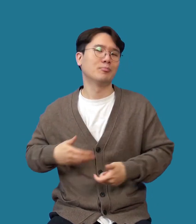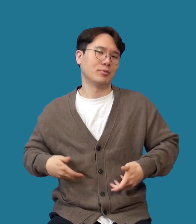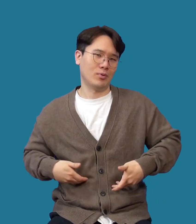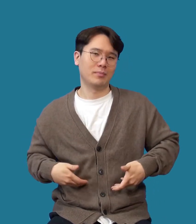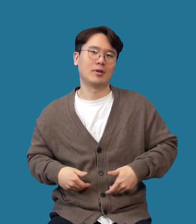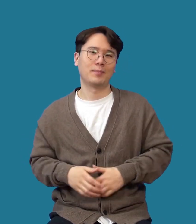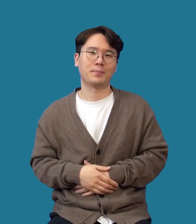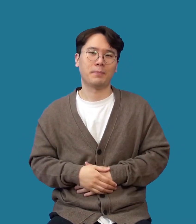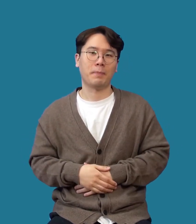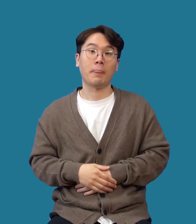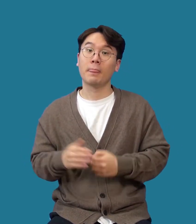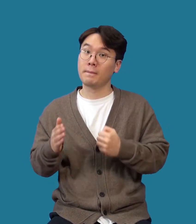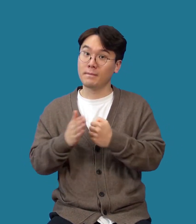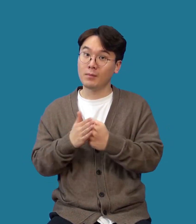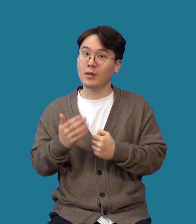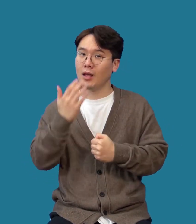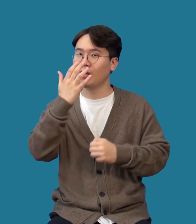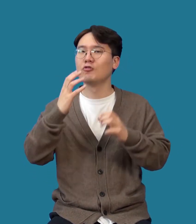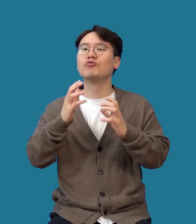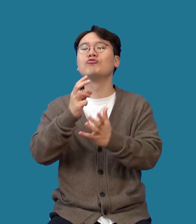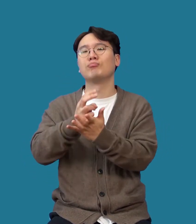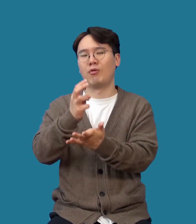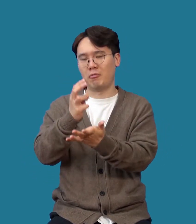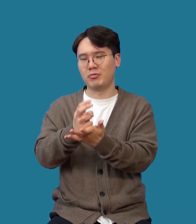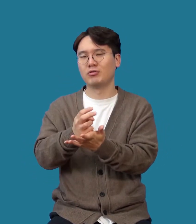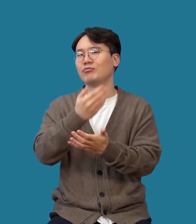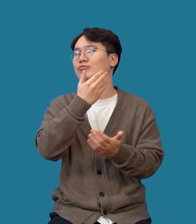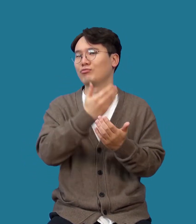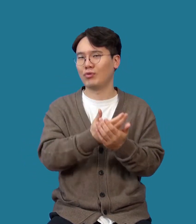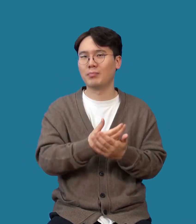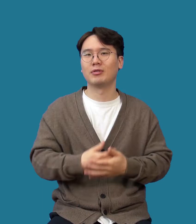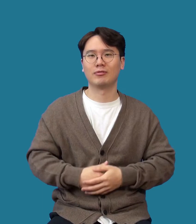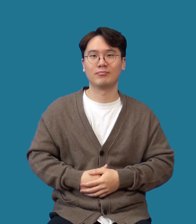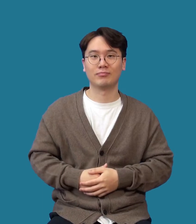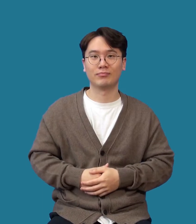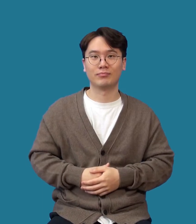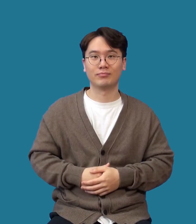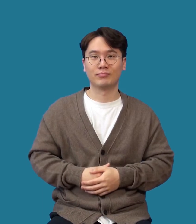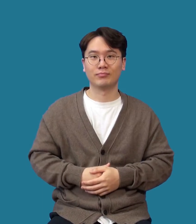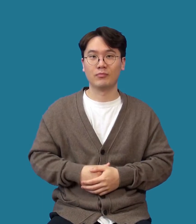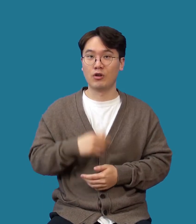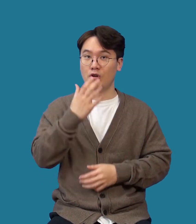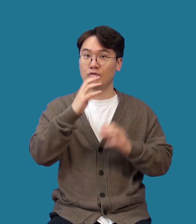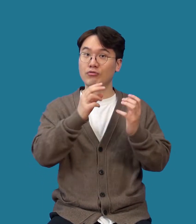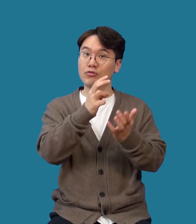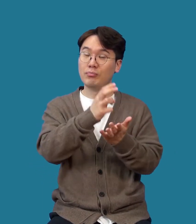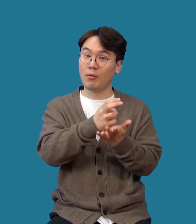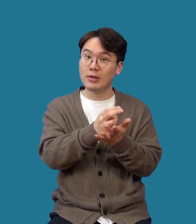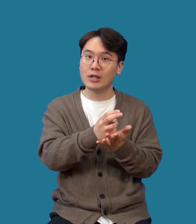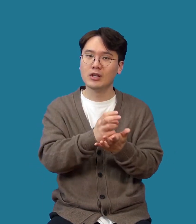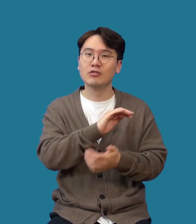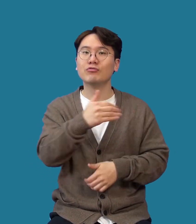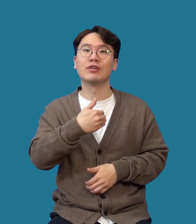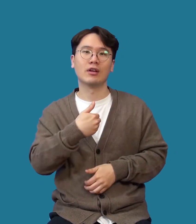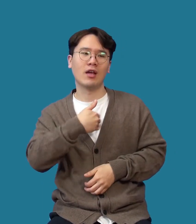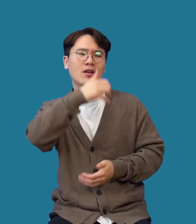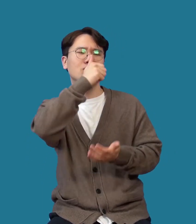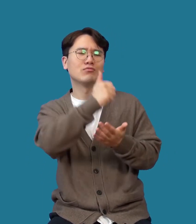그래서 율법이 중요합니다. 율법이 우리에게 죄가 얼마나 무서운지를 가르쳐